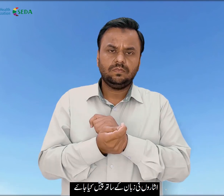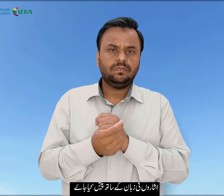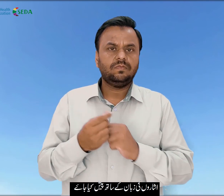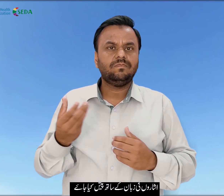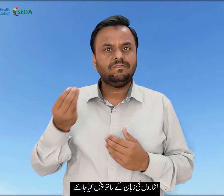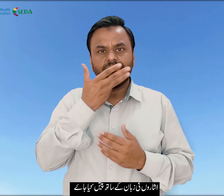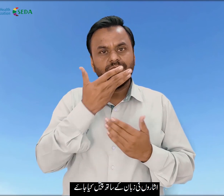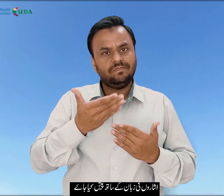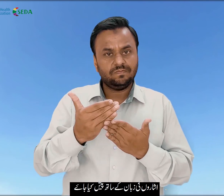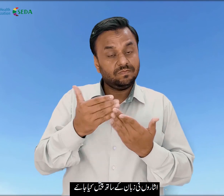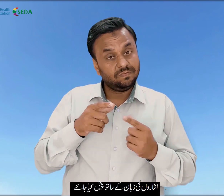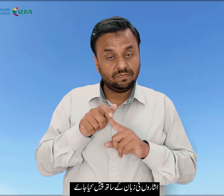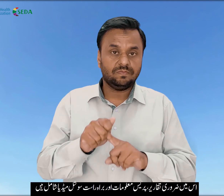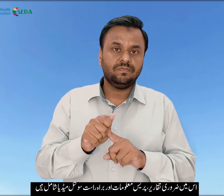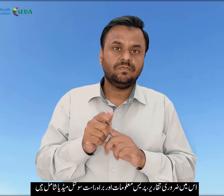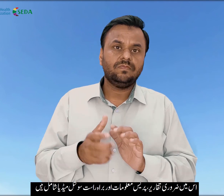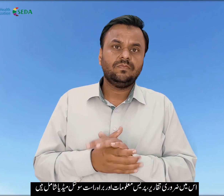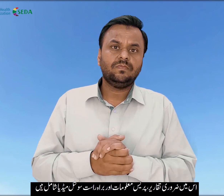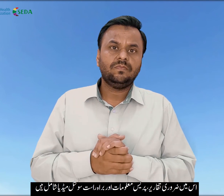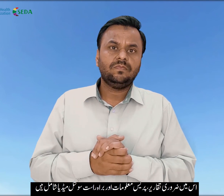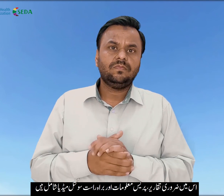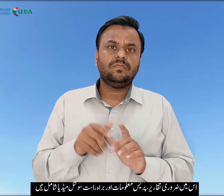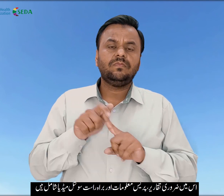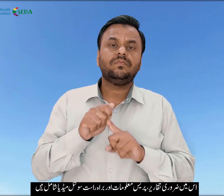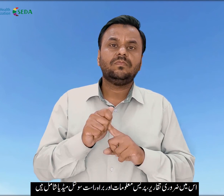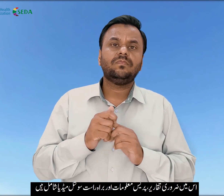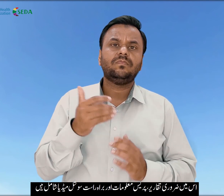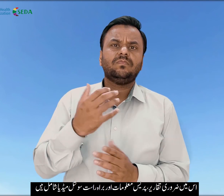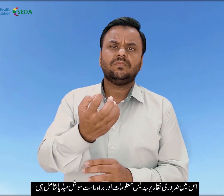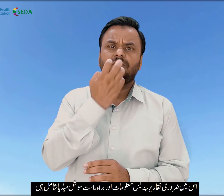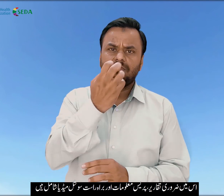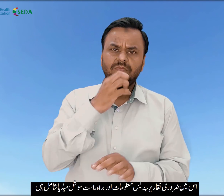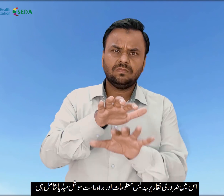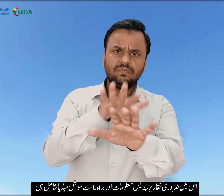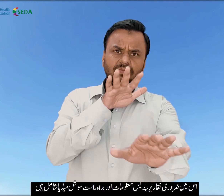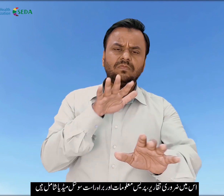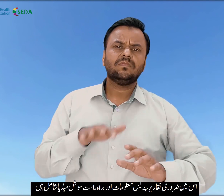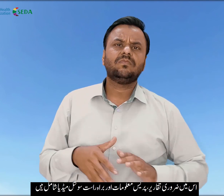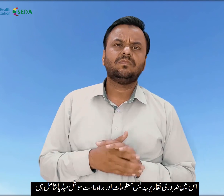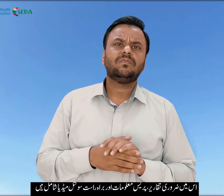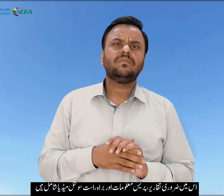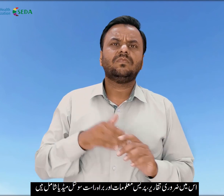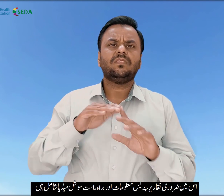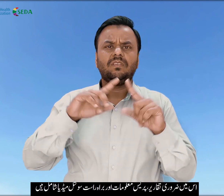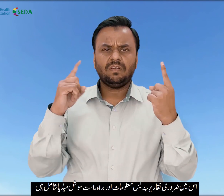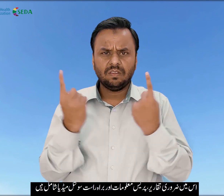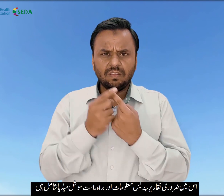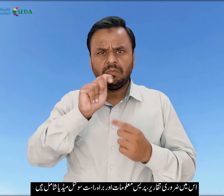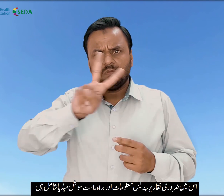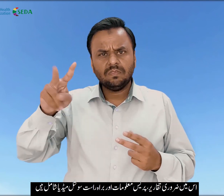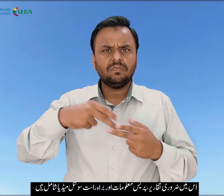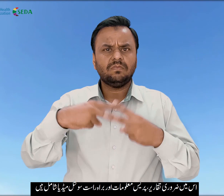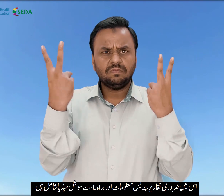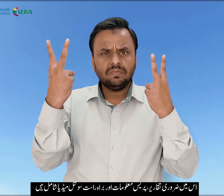جائے۔ اس میں ضروری تقاریر، پریس معلومات اور براہ راست سوشل میڈیا شامل